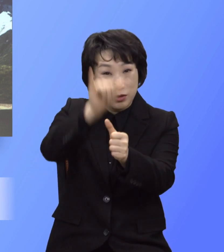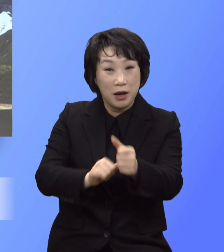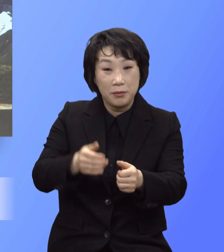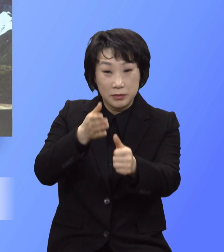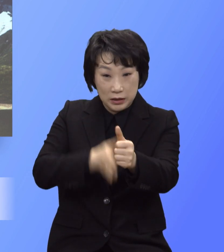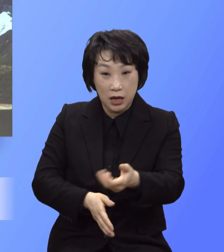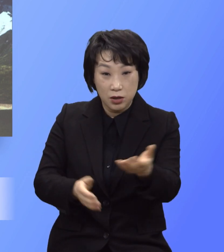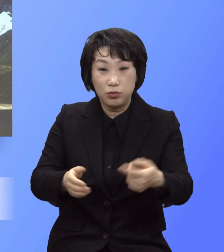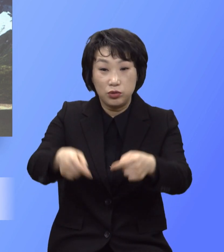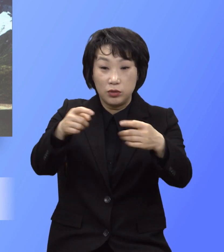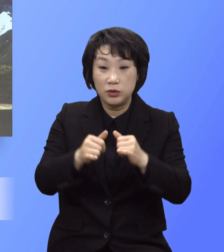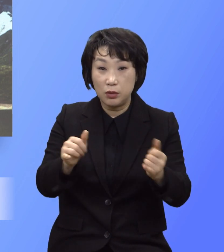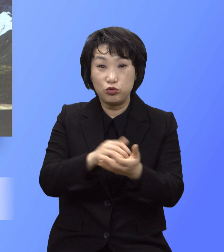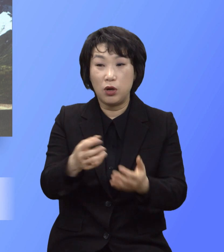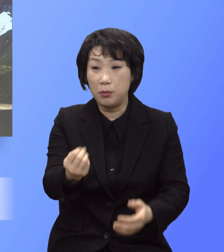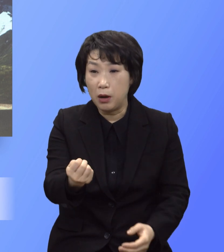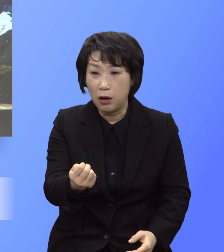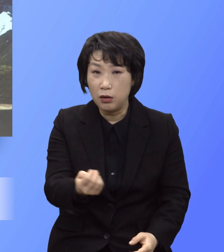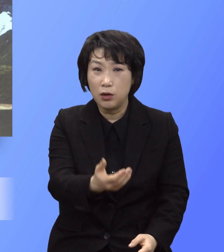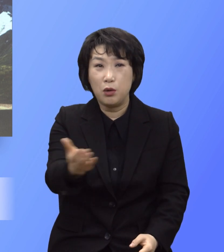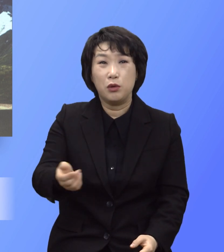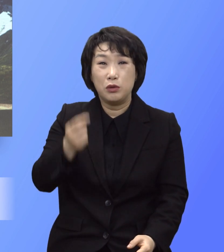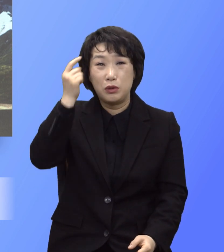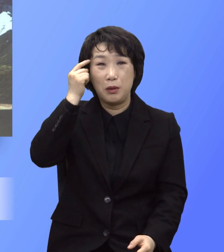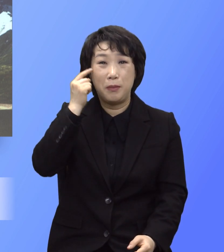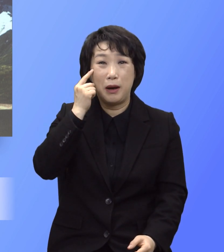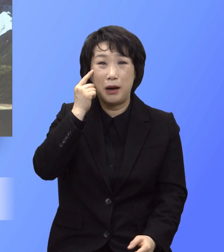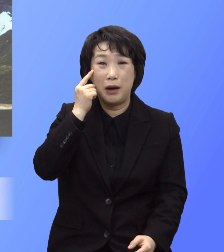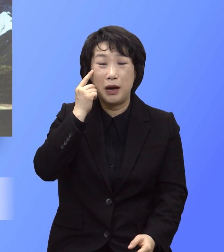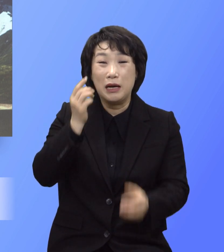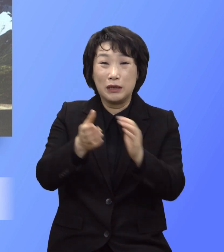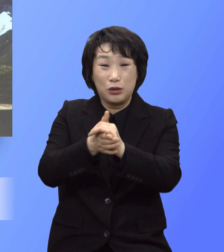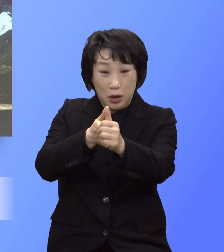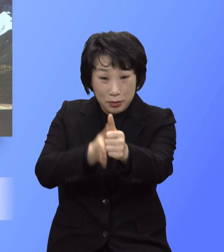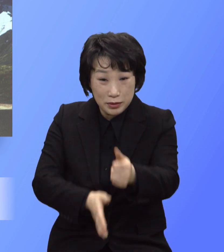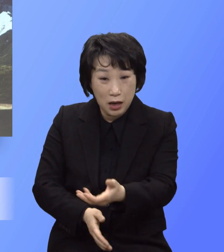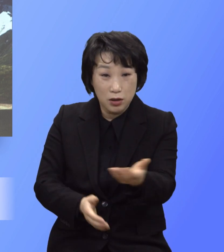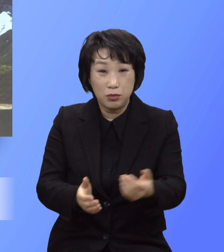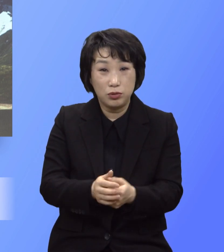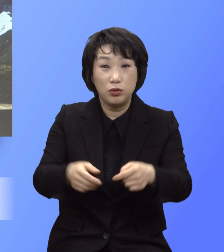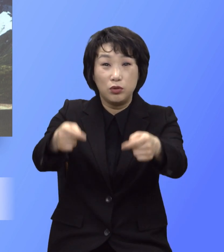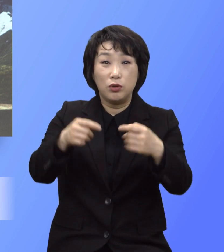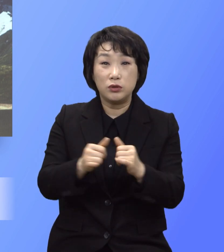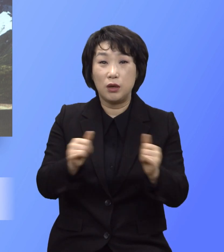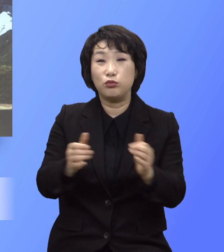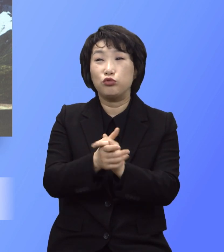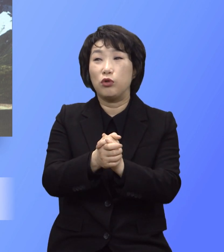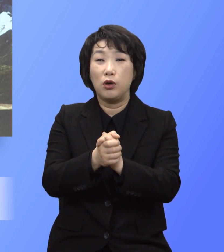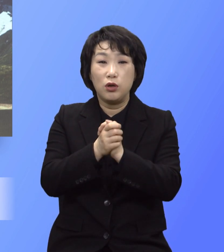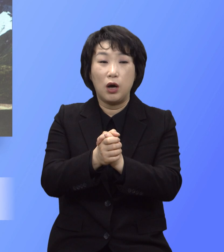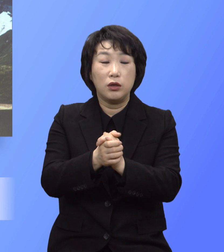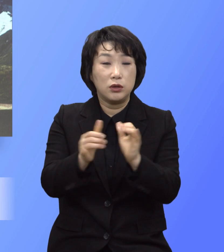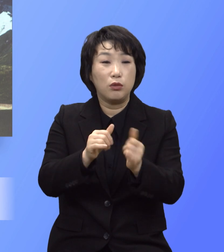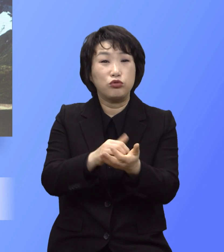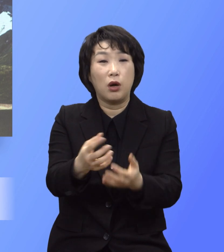나와. 여러분 잘 생각해봐. 기도하자 몇 사람이나 나와.